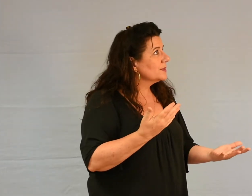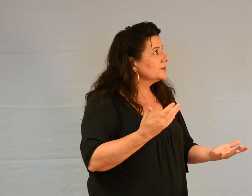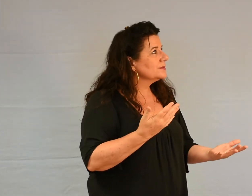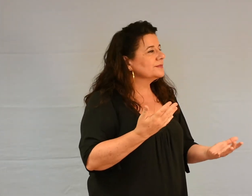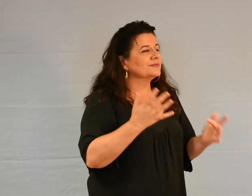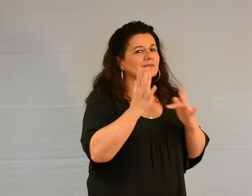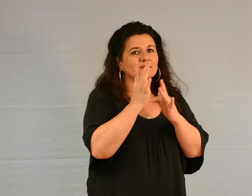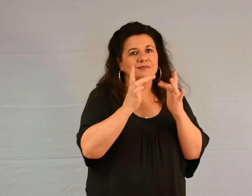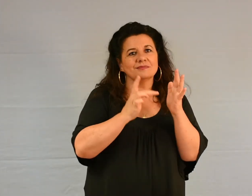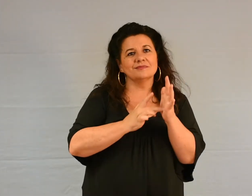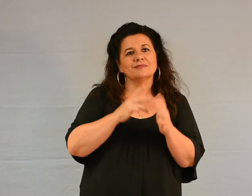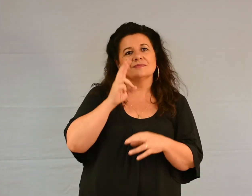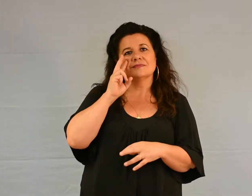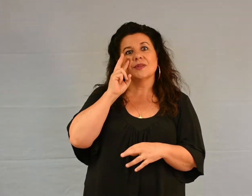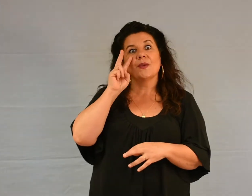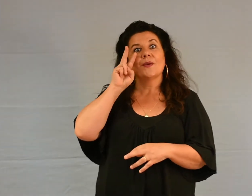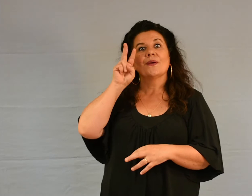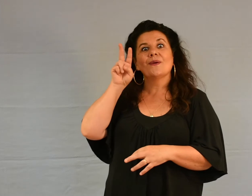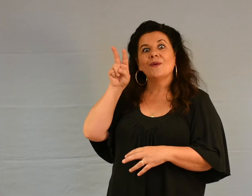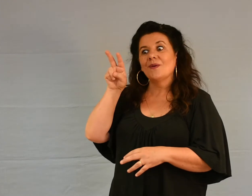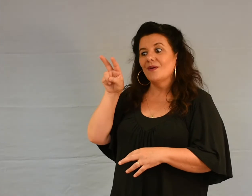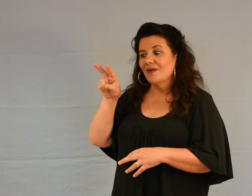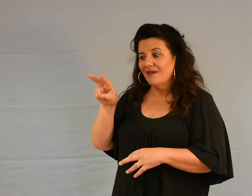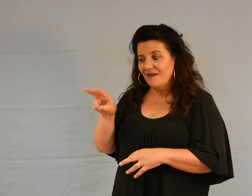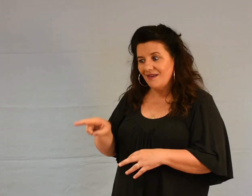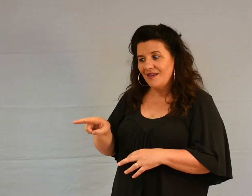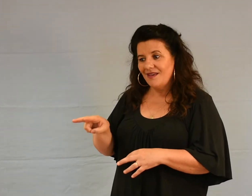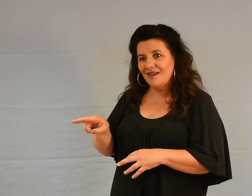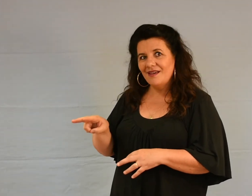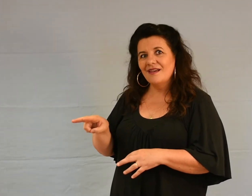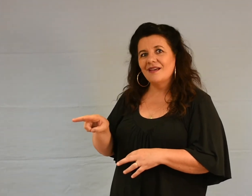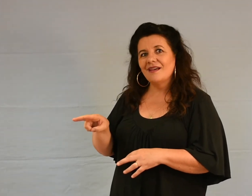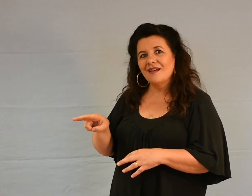Jésus posa son regard sur lui et il l'aima.